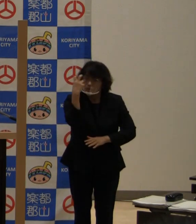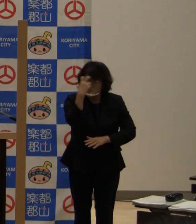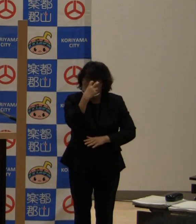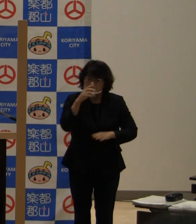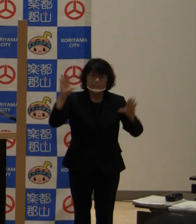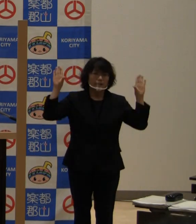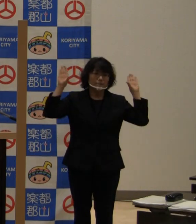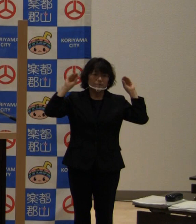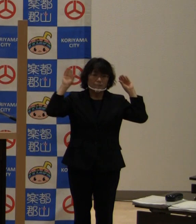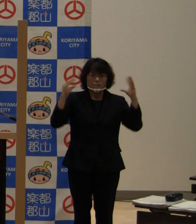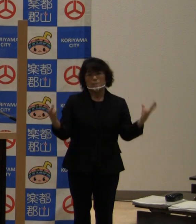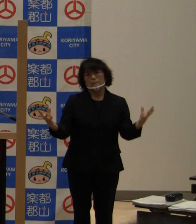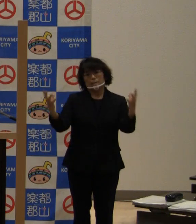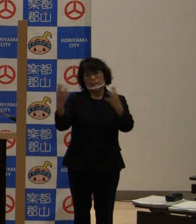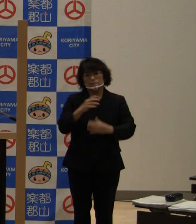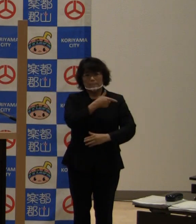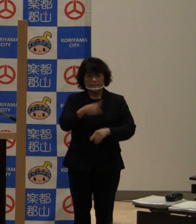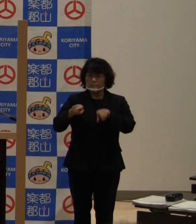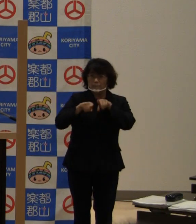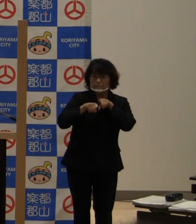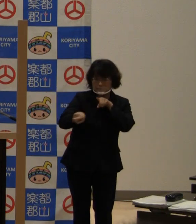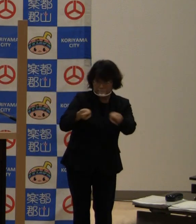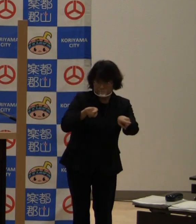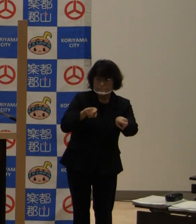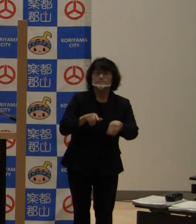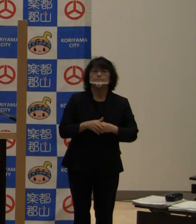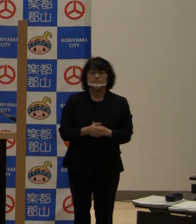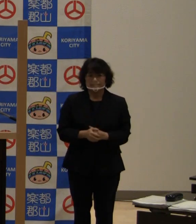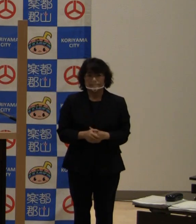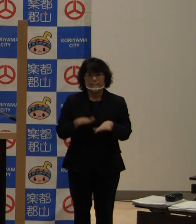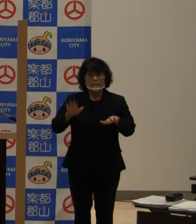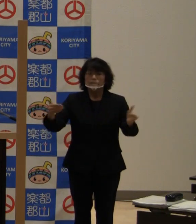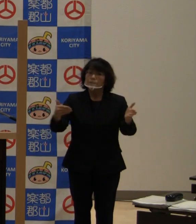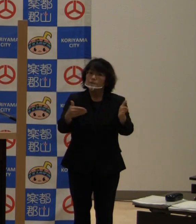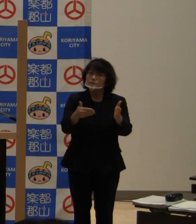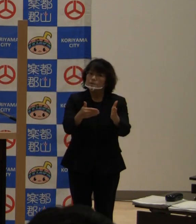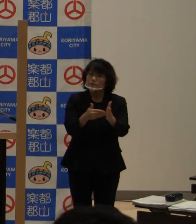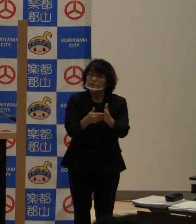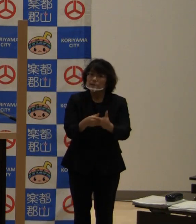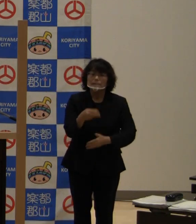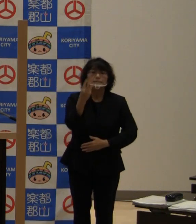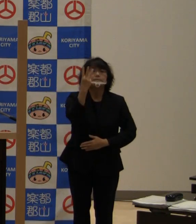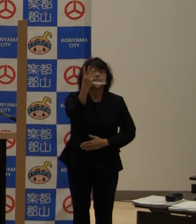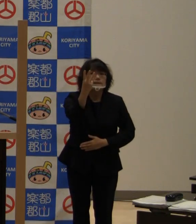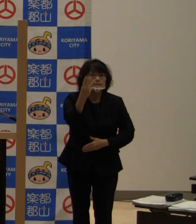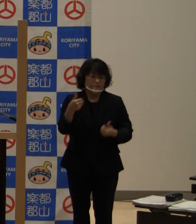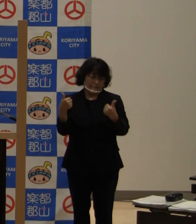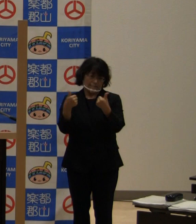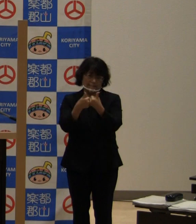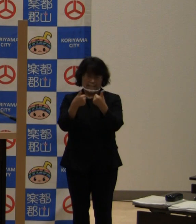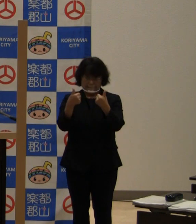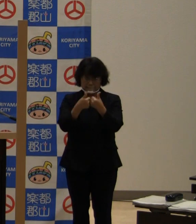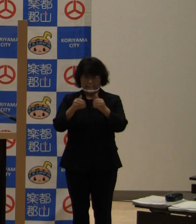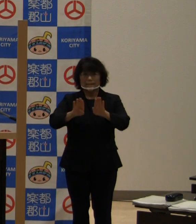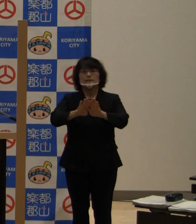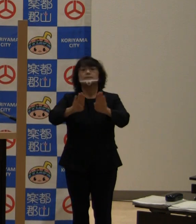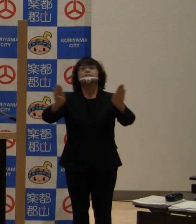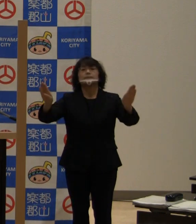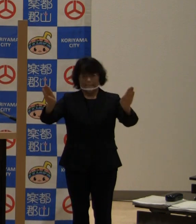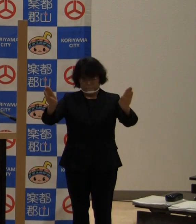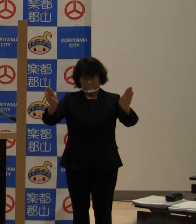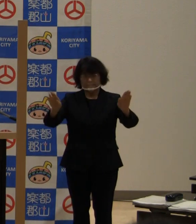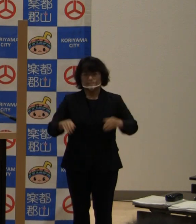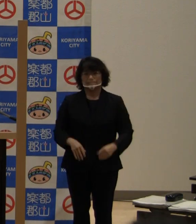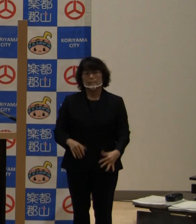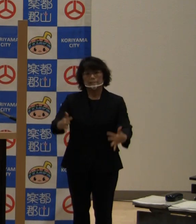など、指示するとともに、本日に至るまで3回の対策本部会議を開き、被害状況の確認